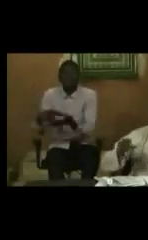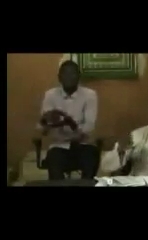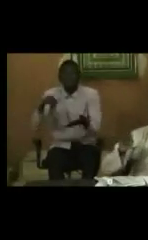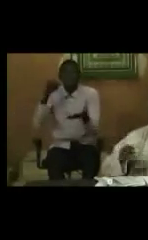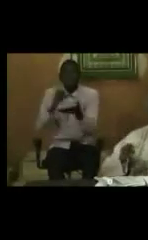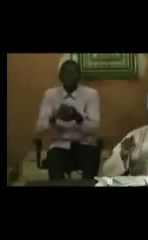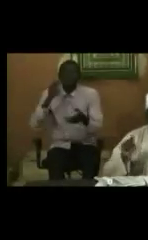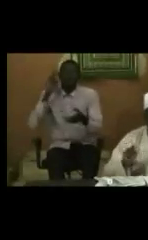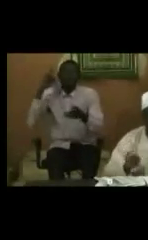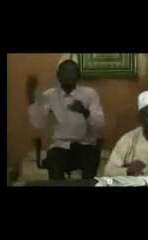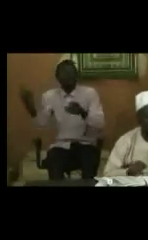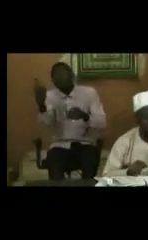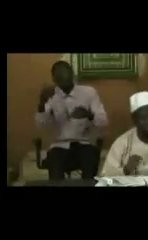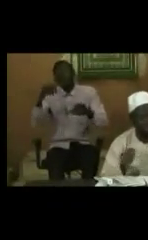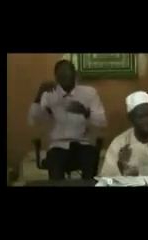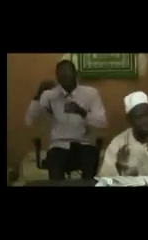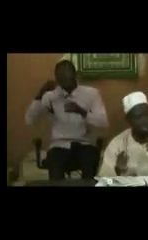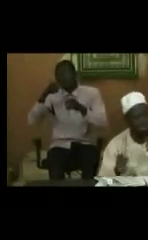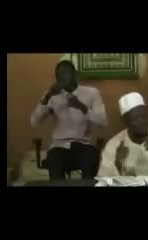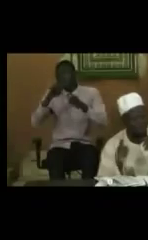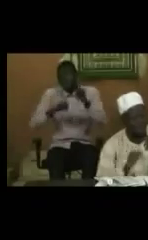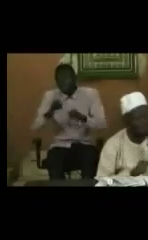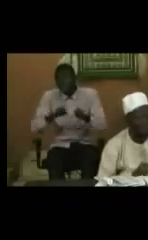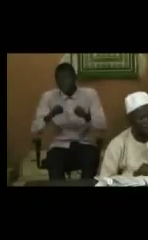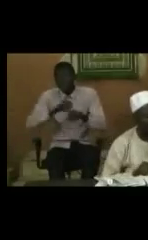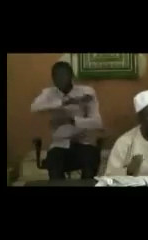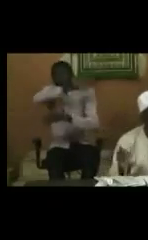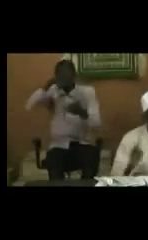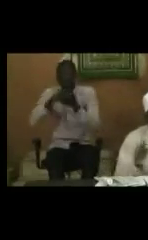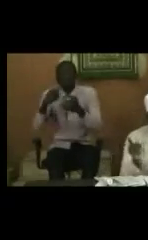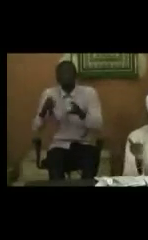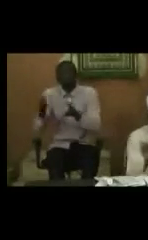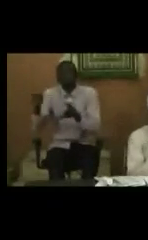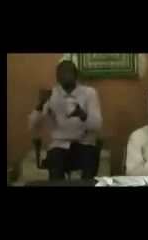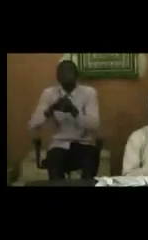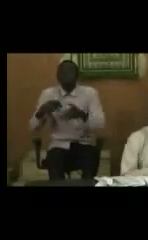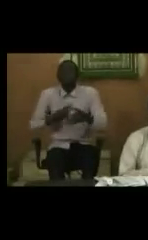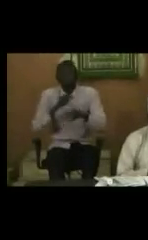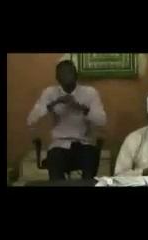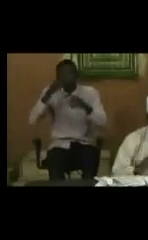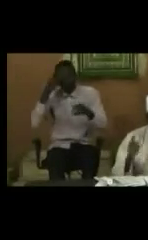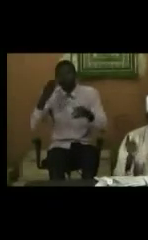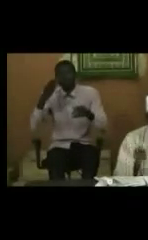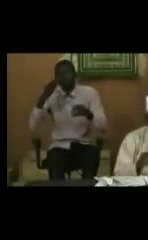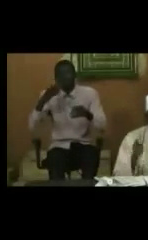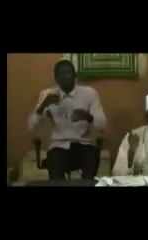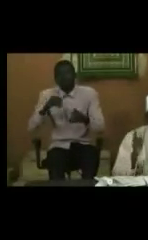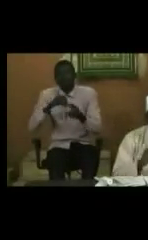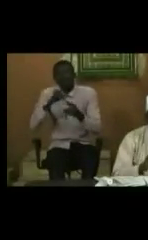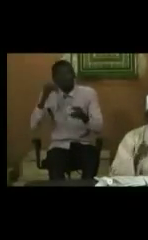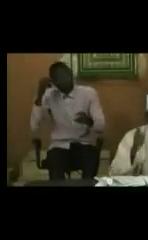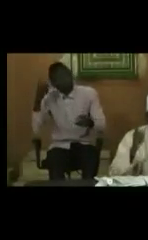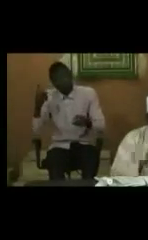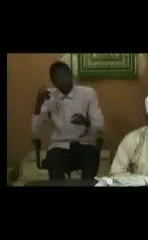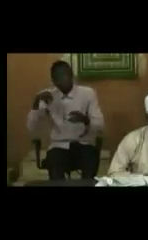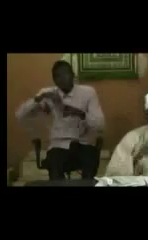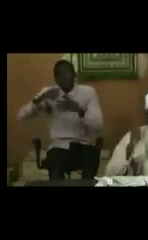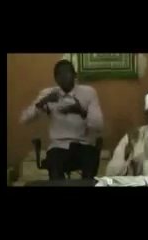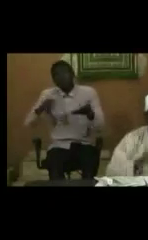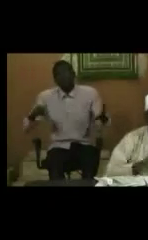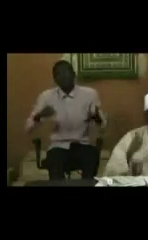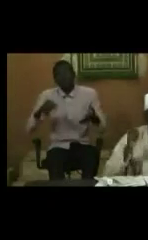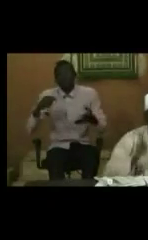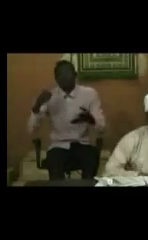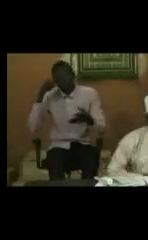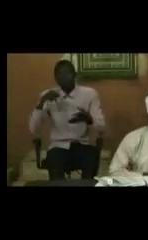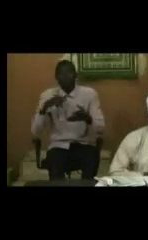naha rasulullah sallallahu alaihi wasallam anabi ko an kulli dhinabin